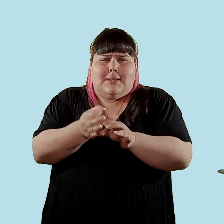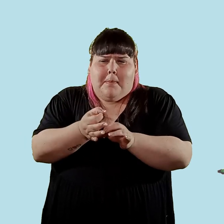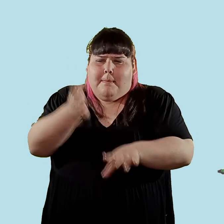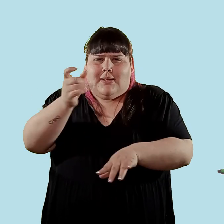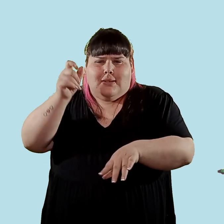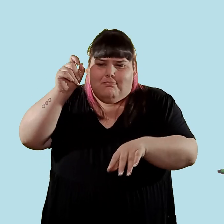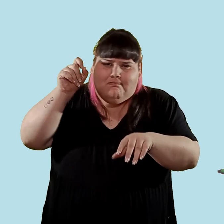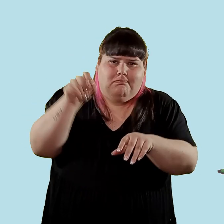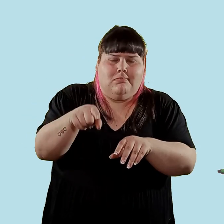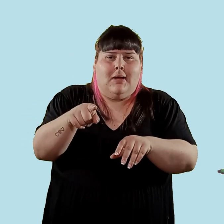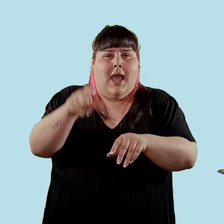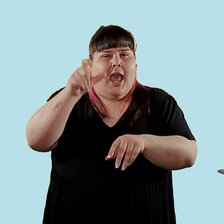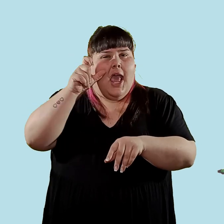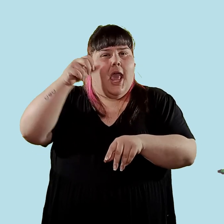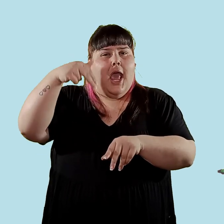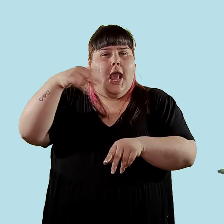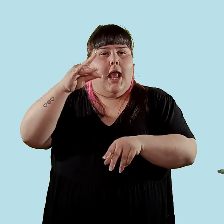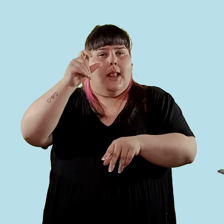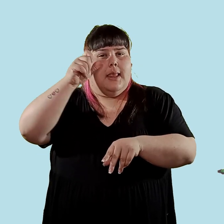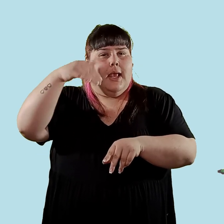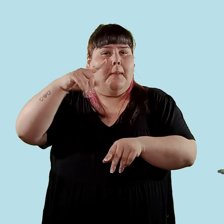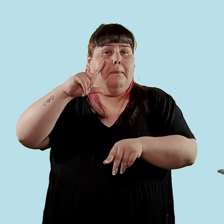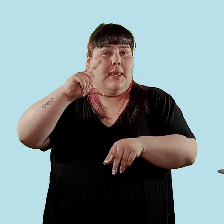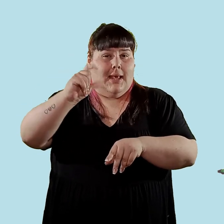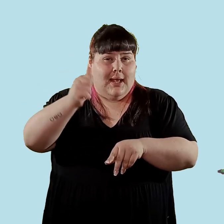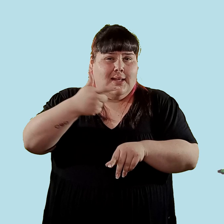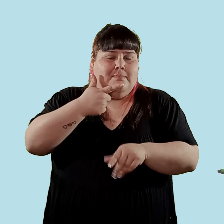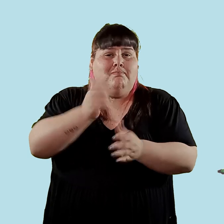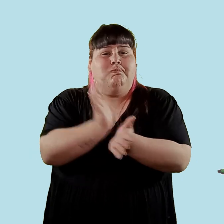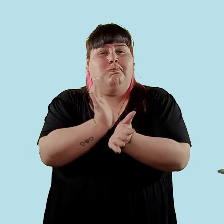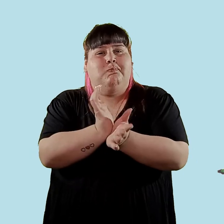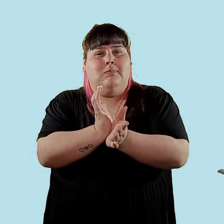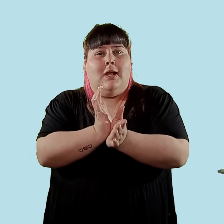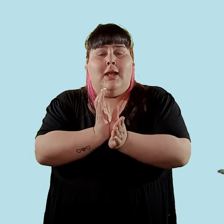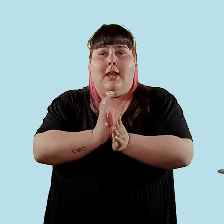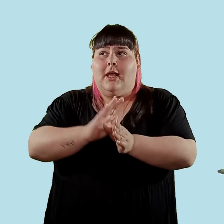es decir, que no se encuentran en ninguna otra parte del mundo.